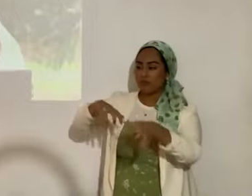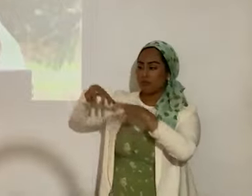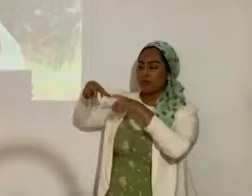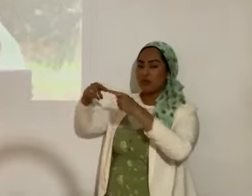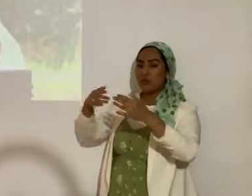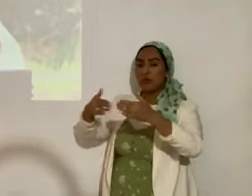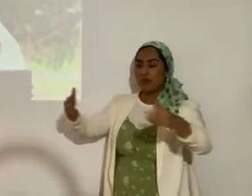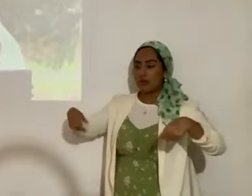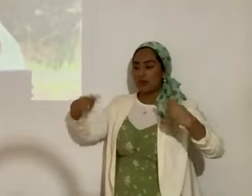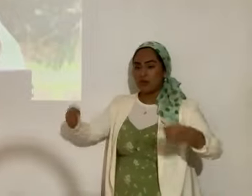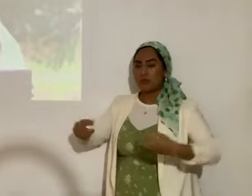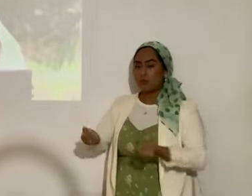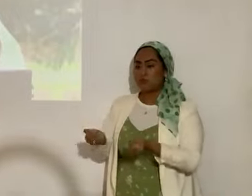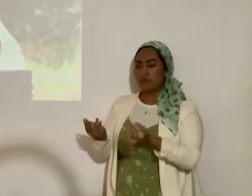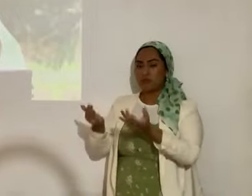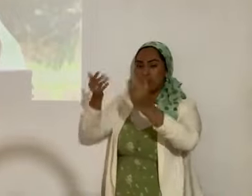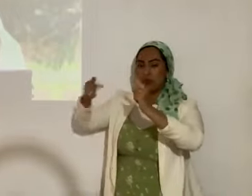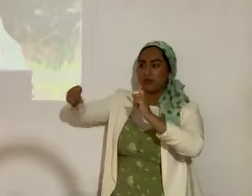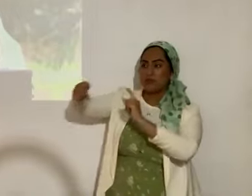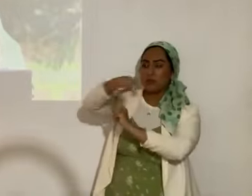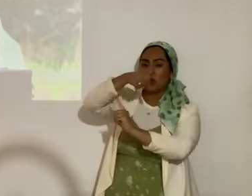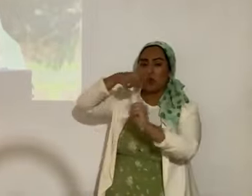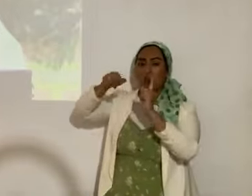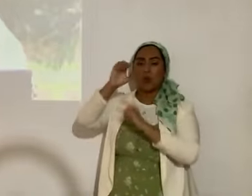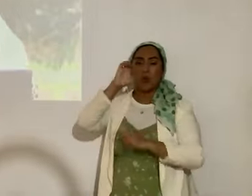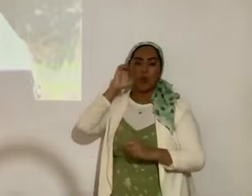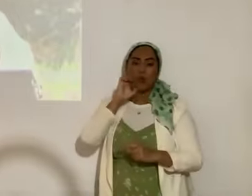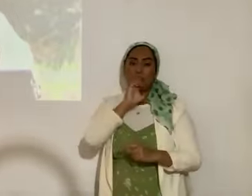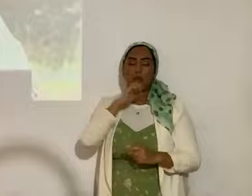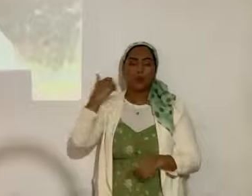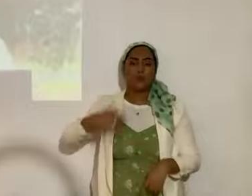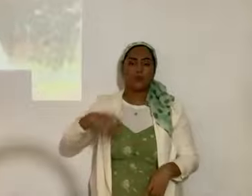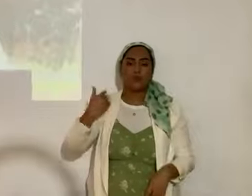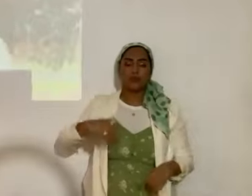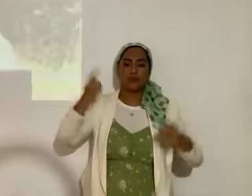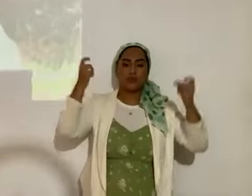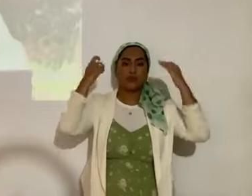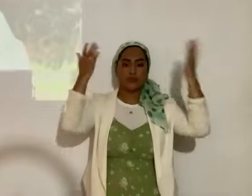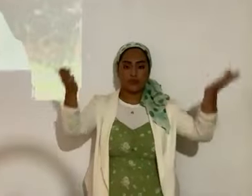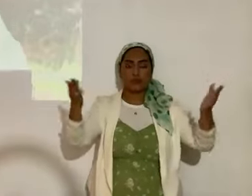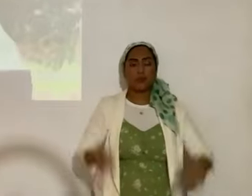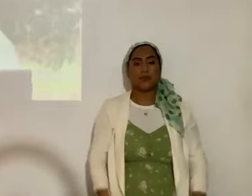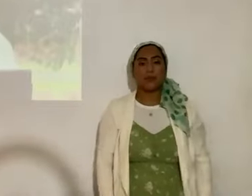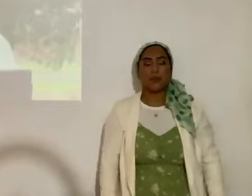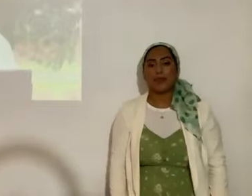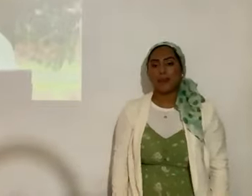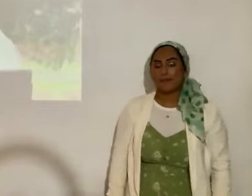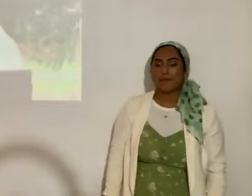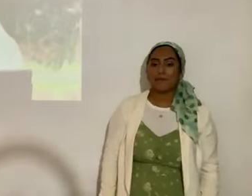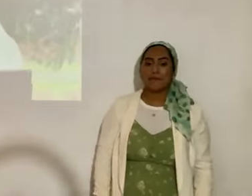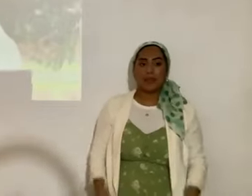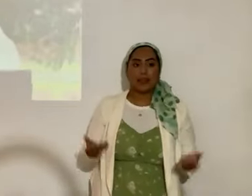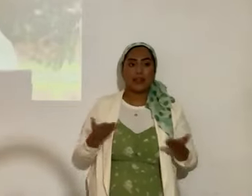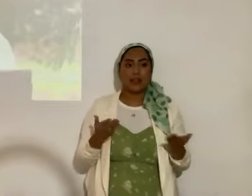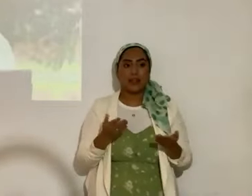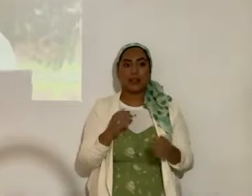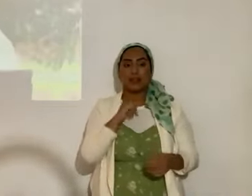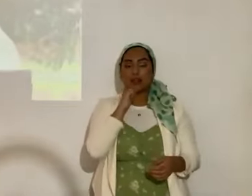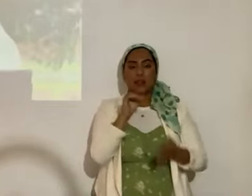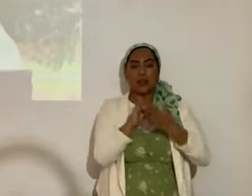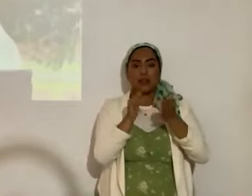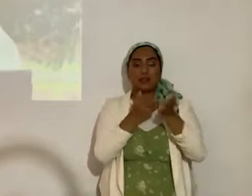a caballo y de carros de fuego alrededor del Liceo Aleluya entonces aquí no es que el